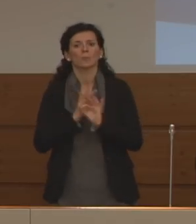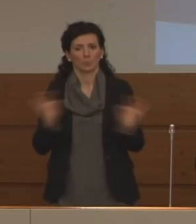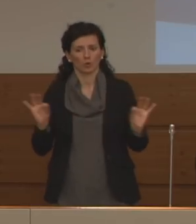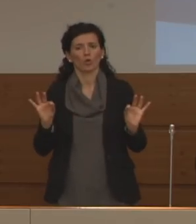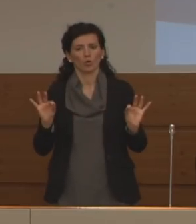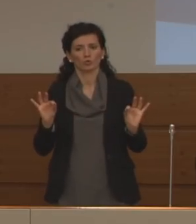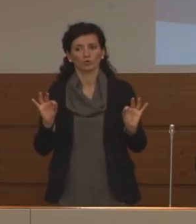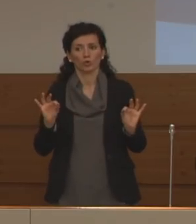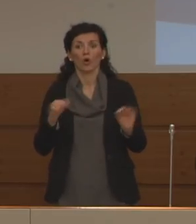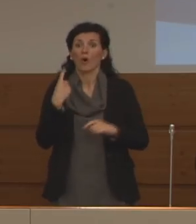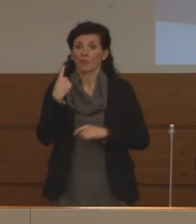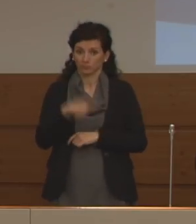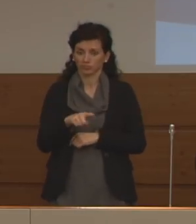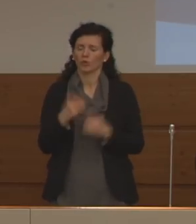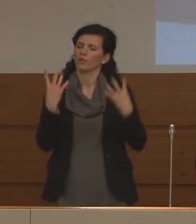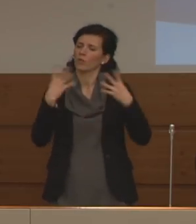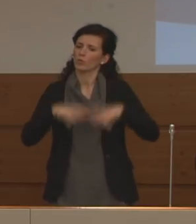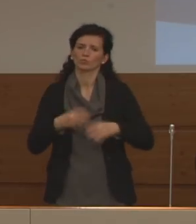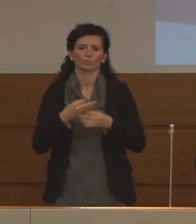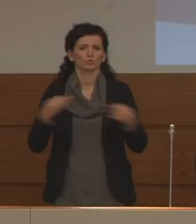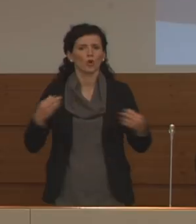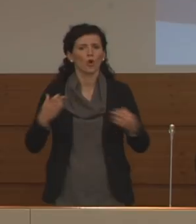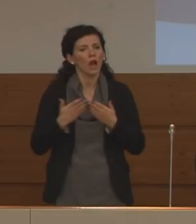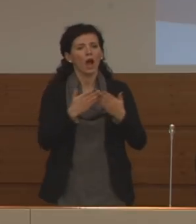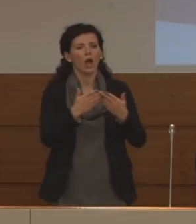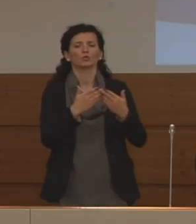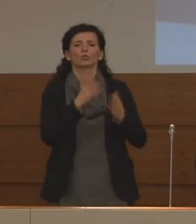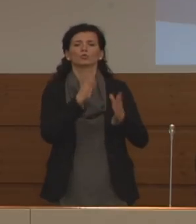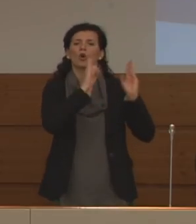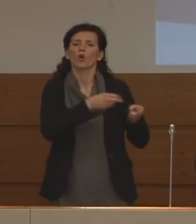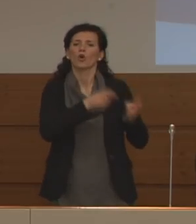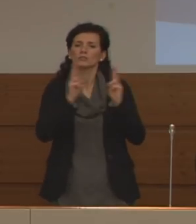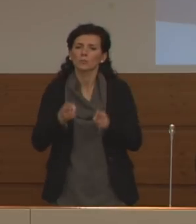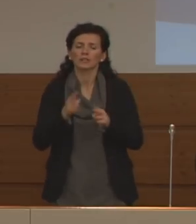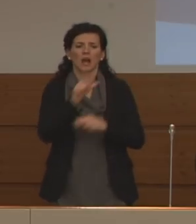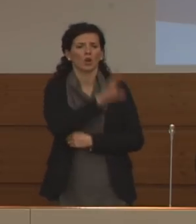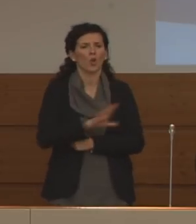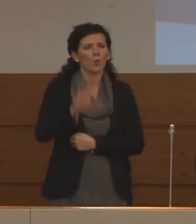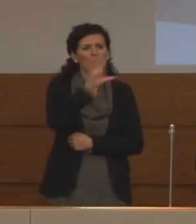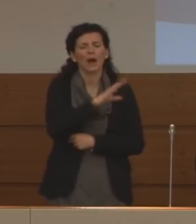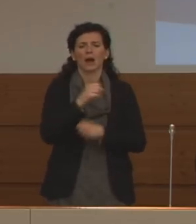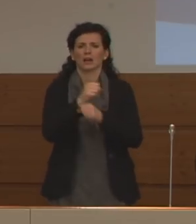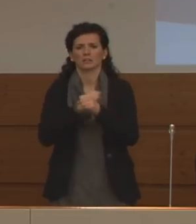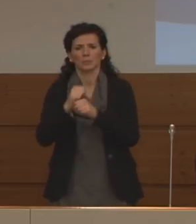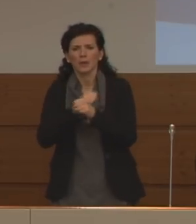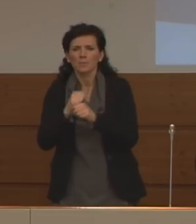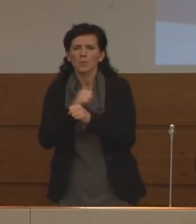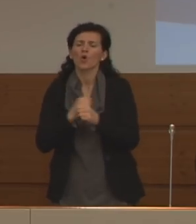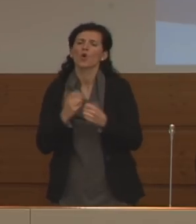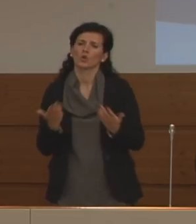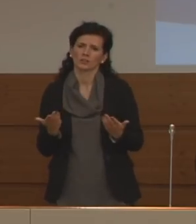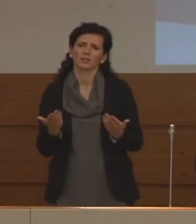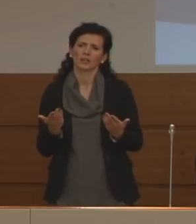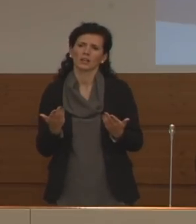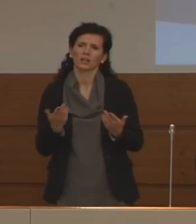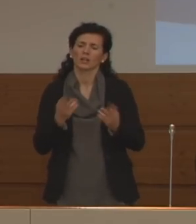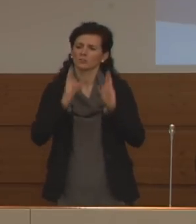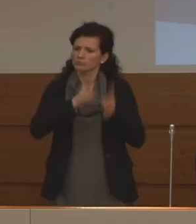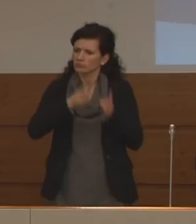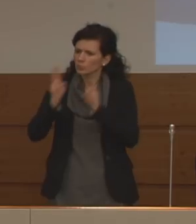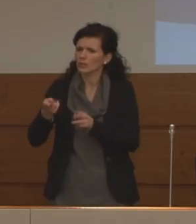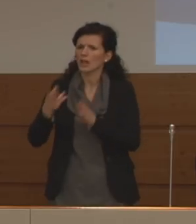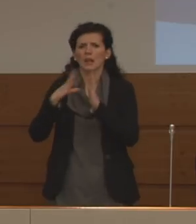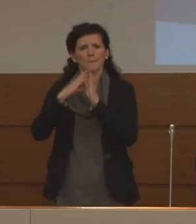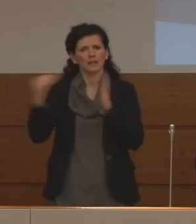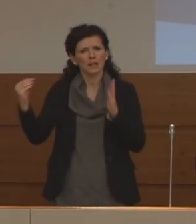alle strutture ospedaliere lombarde piemontesi piuttosto che a dell'emilia